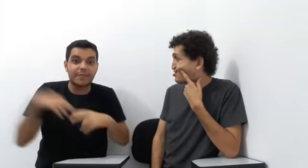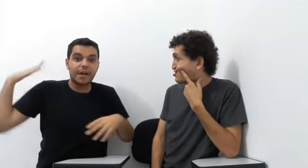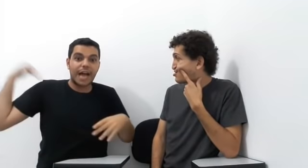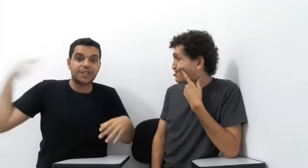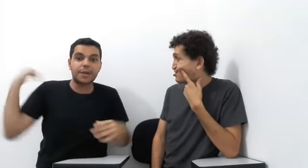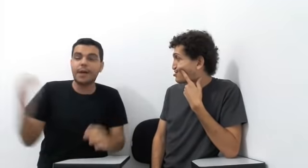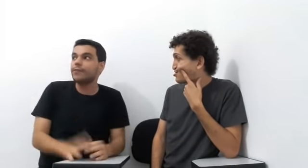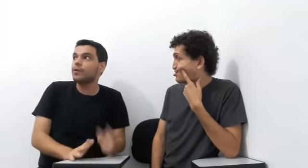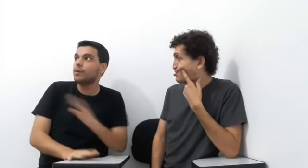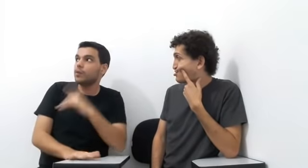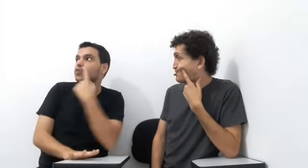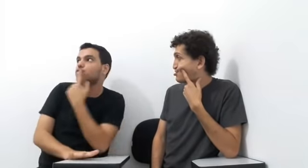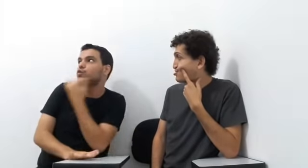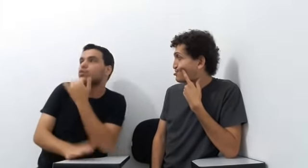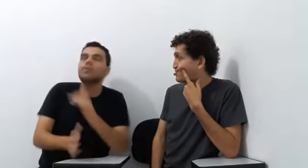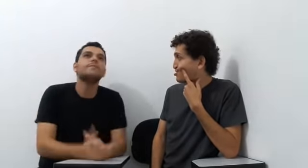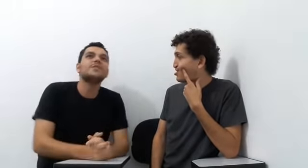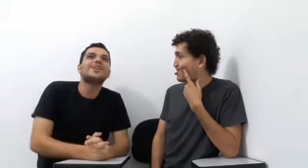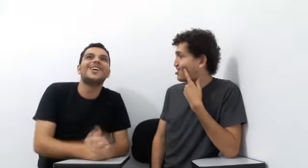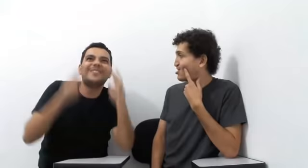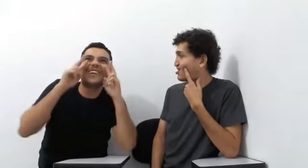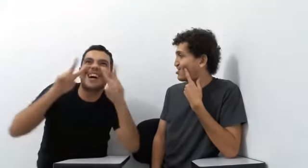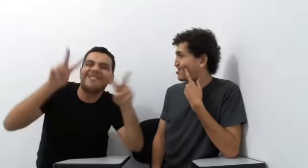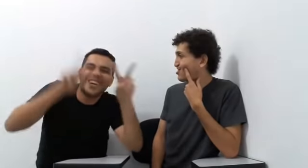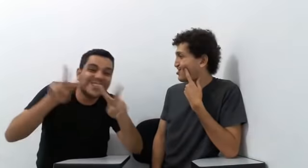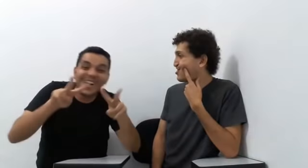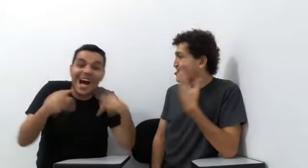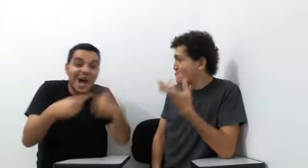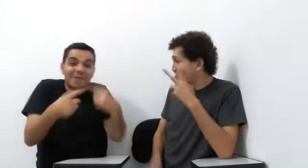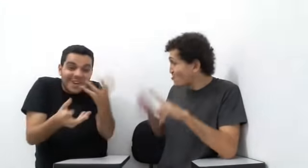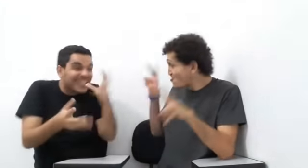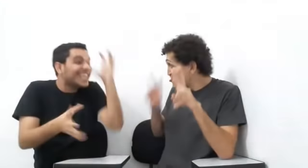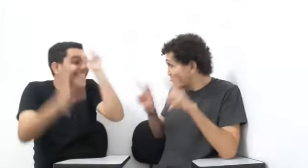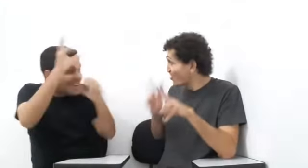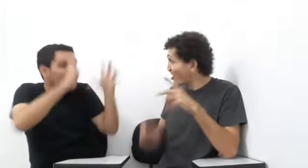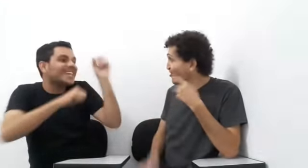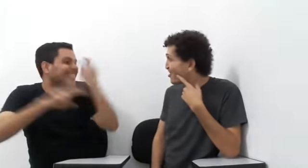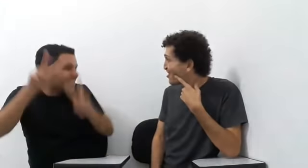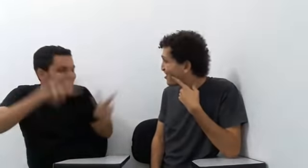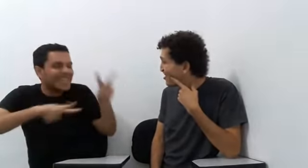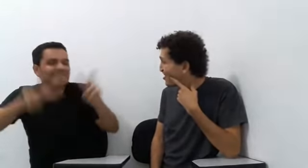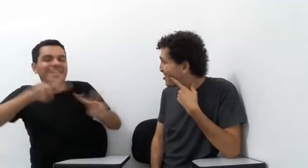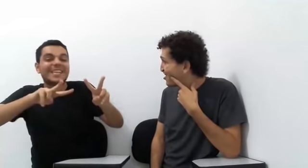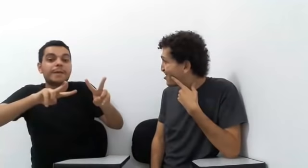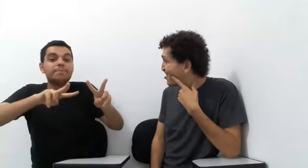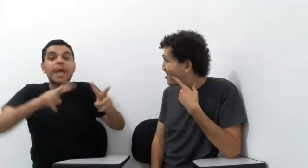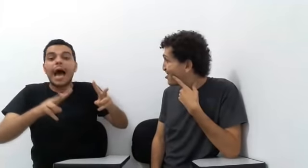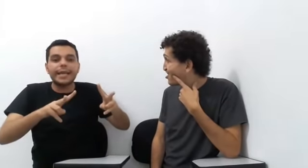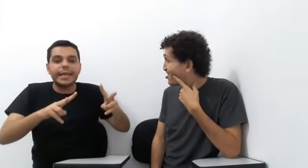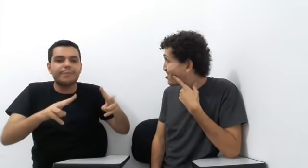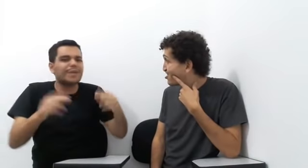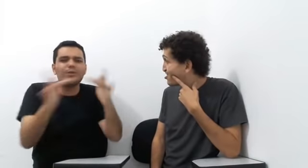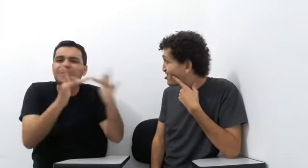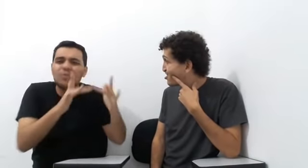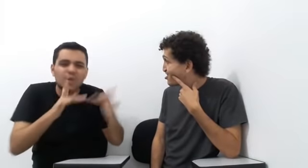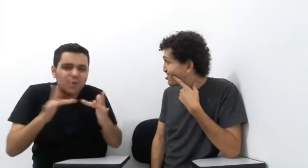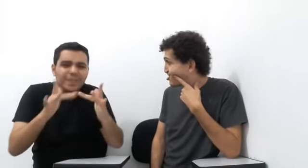aí chamava eu ficava olhando lá, porque eu queria aprender. Aí, depois de muito